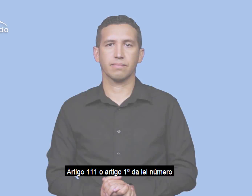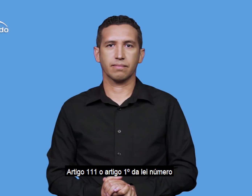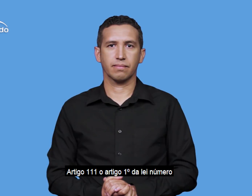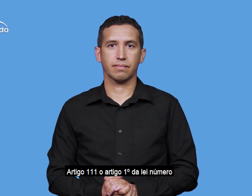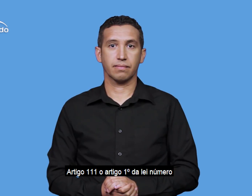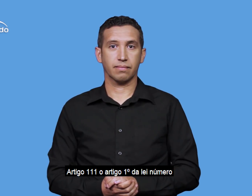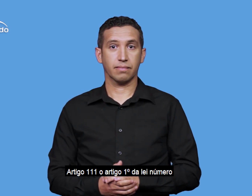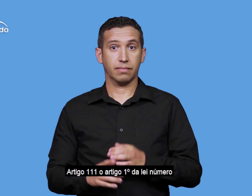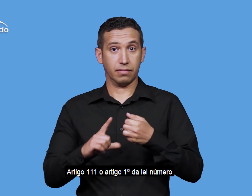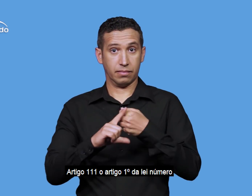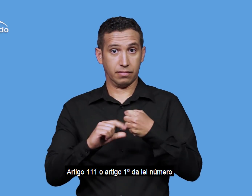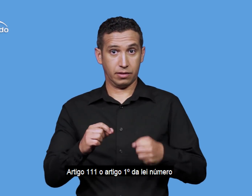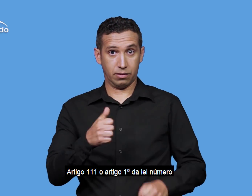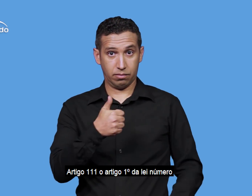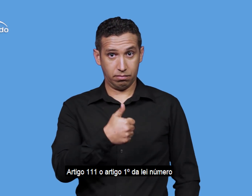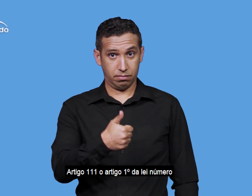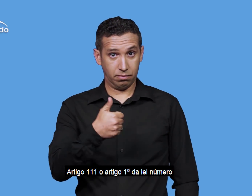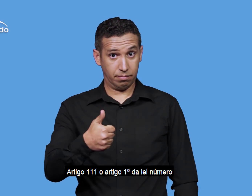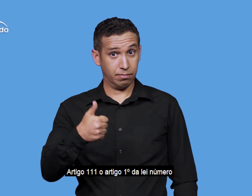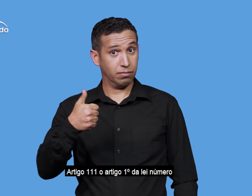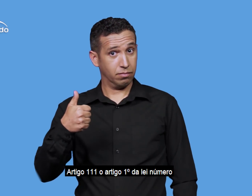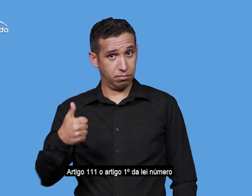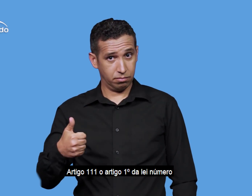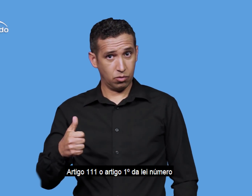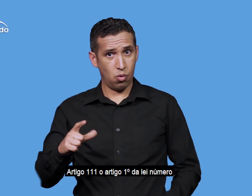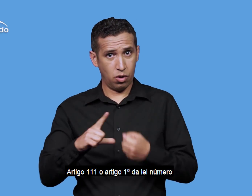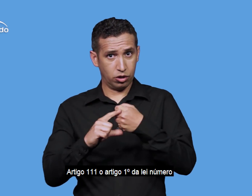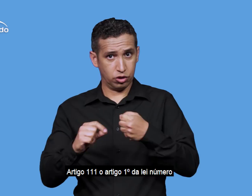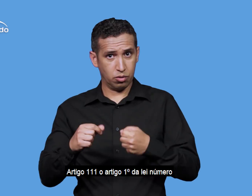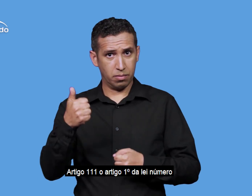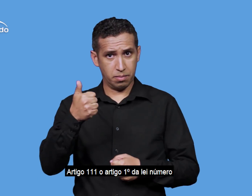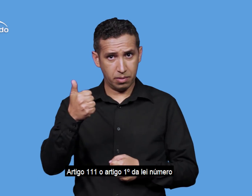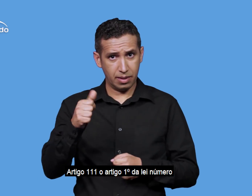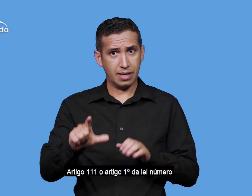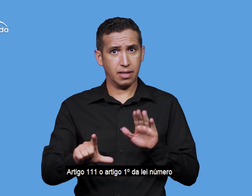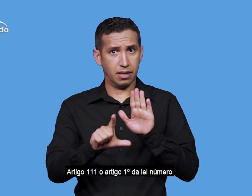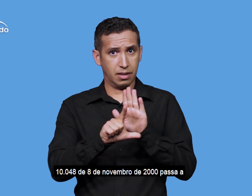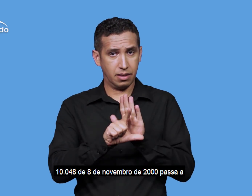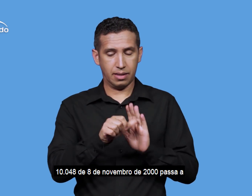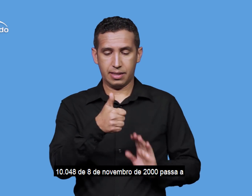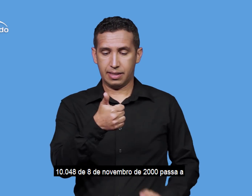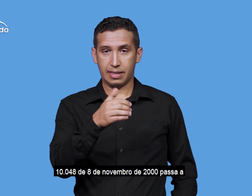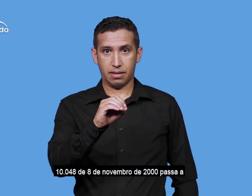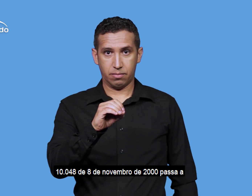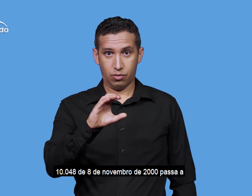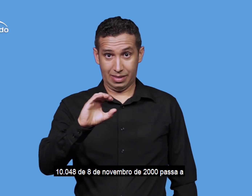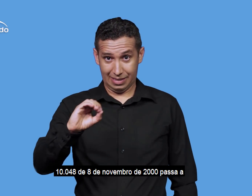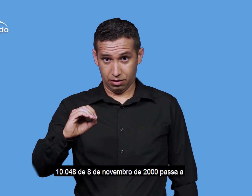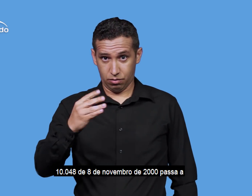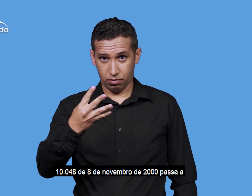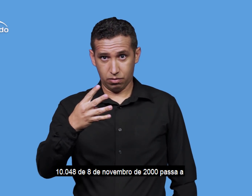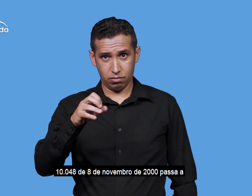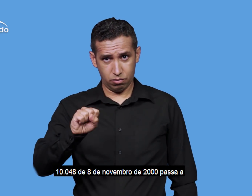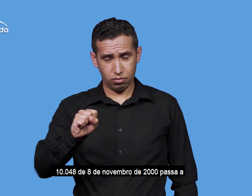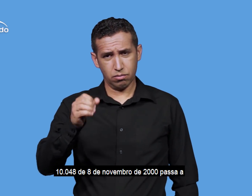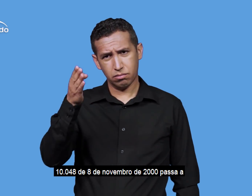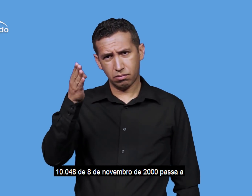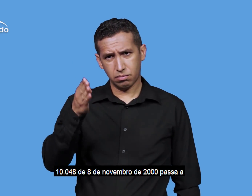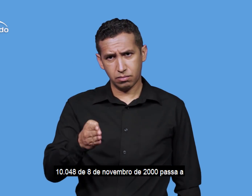o artigo 111 o artigo 1º da lei número 10.048 de 8 de novembro de